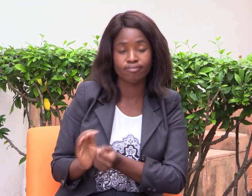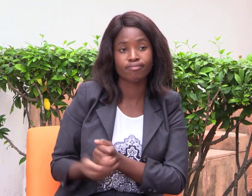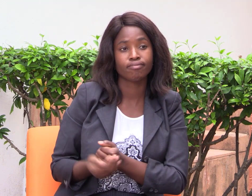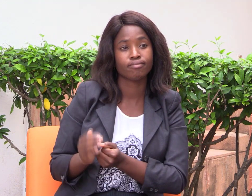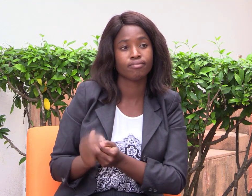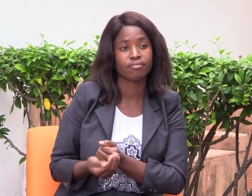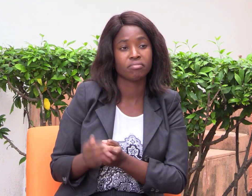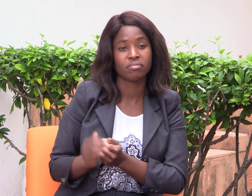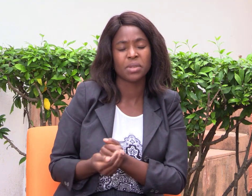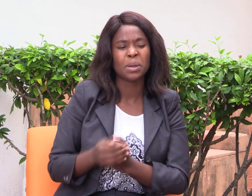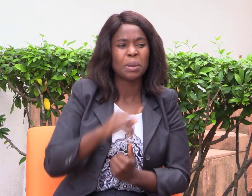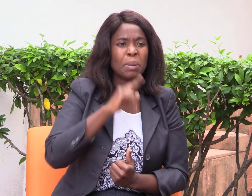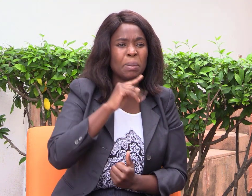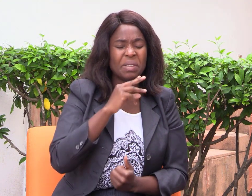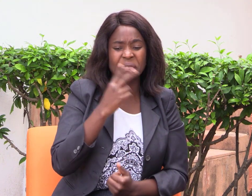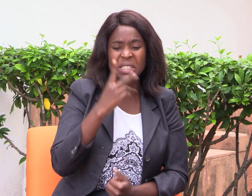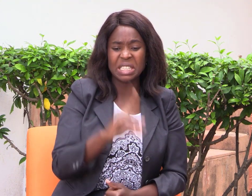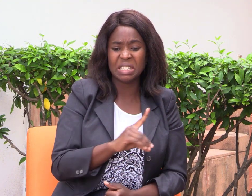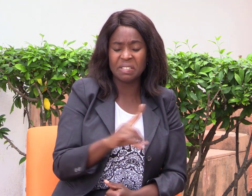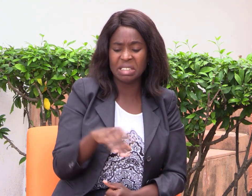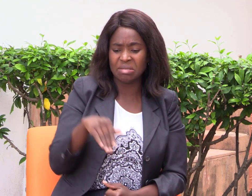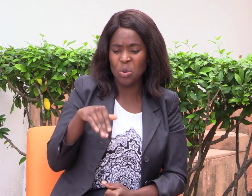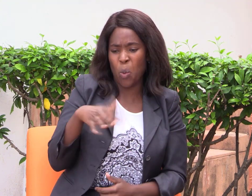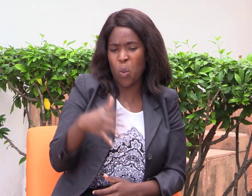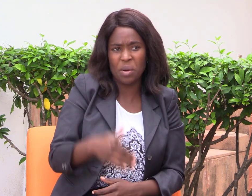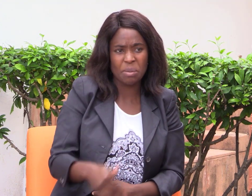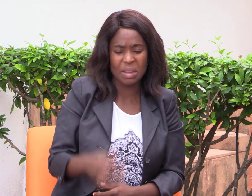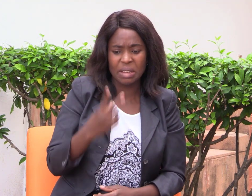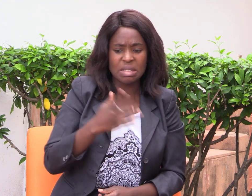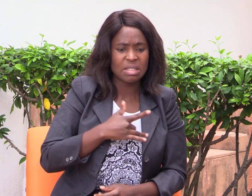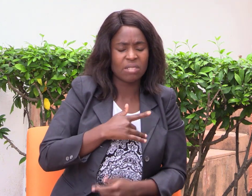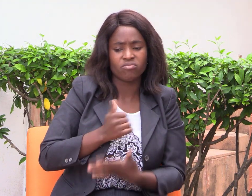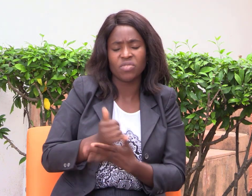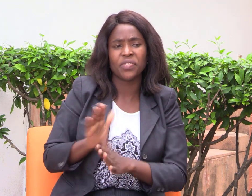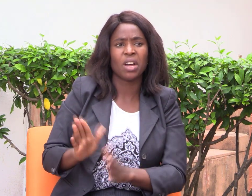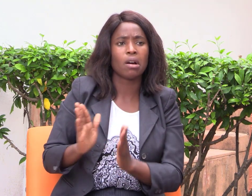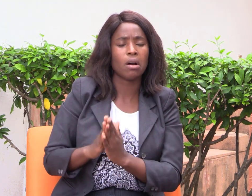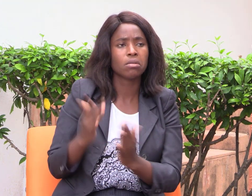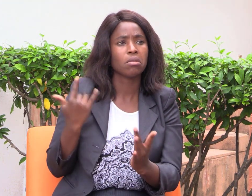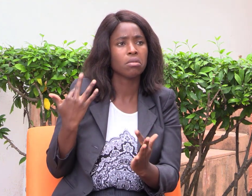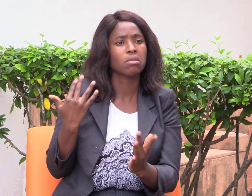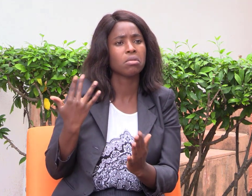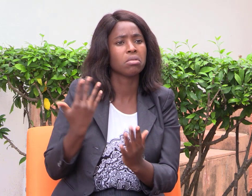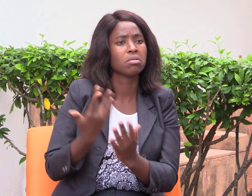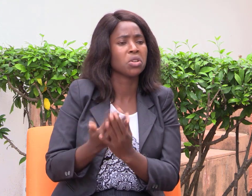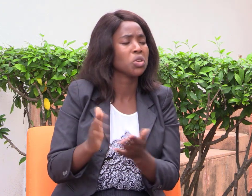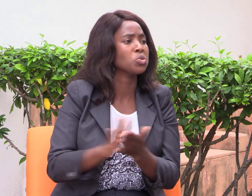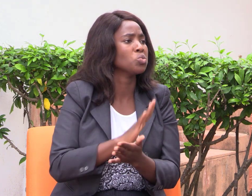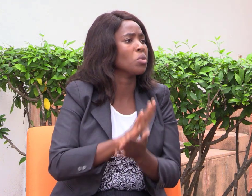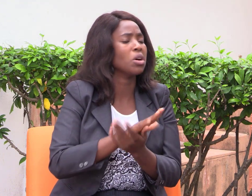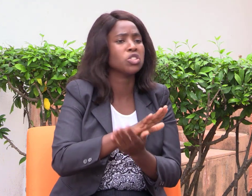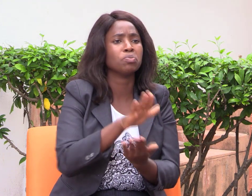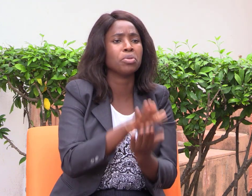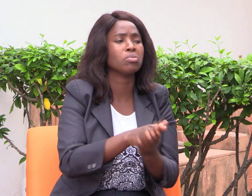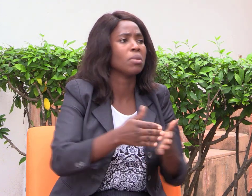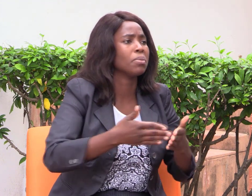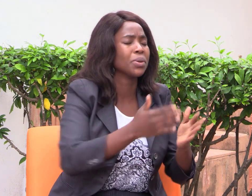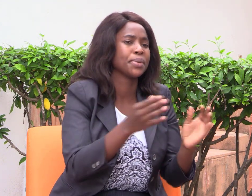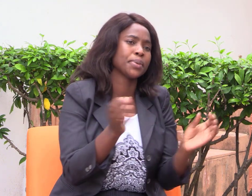criança. E os pais não devem deixar esta criança dentro de casa, sem que a